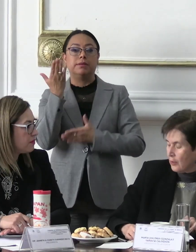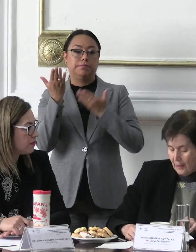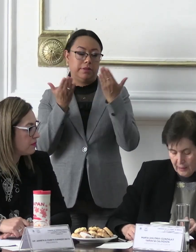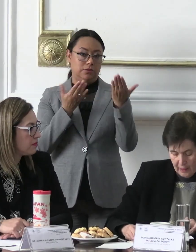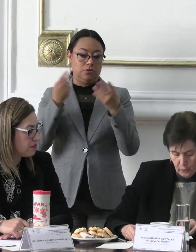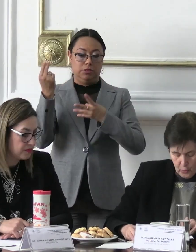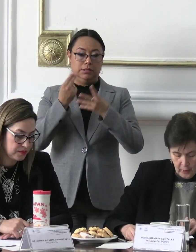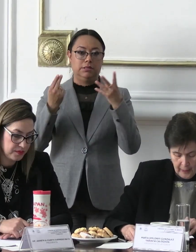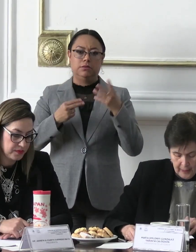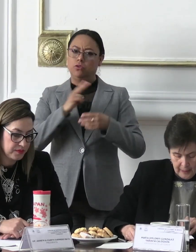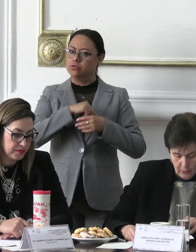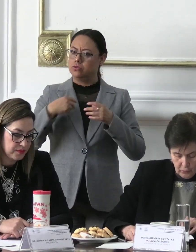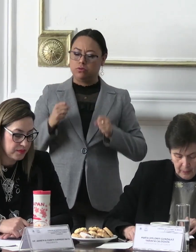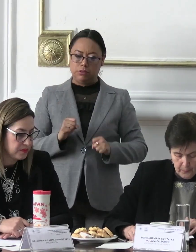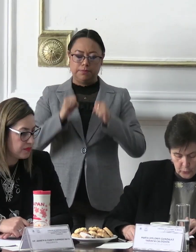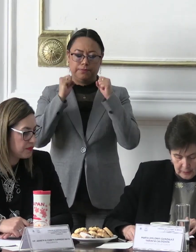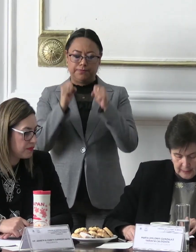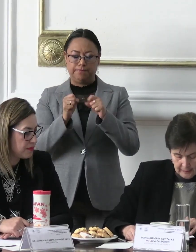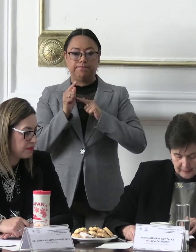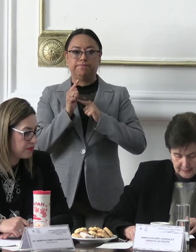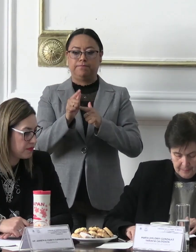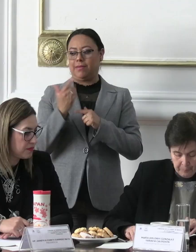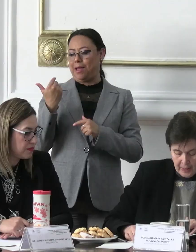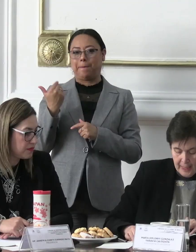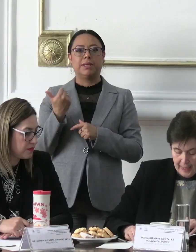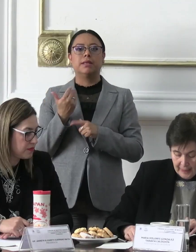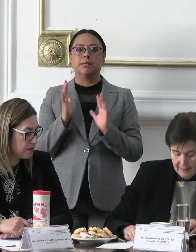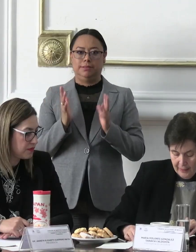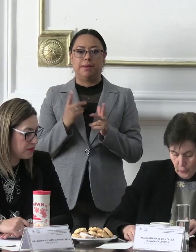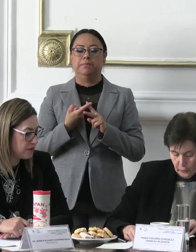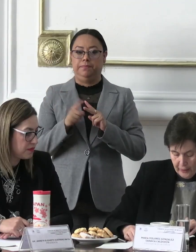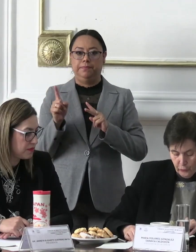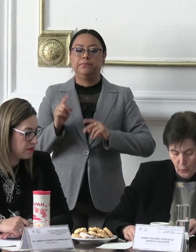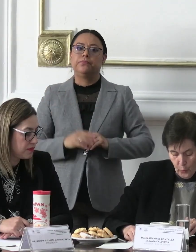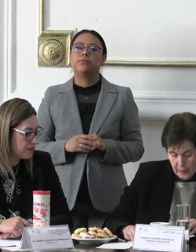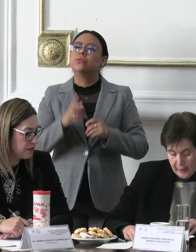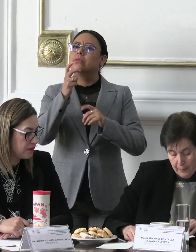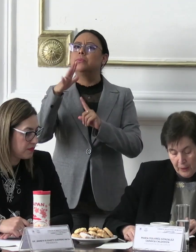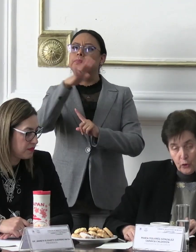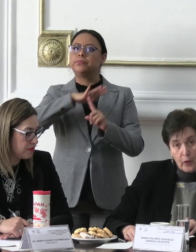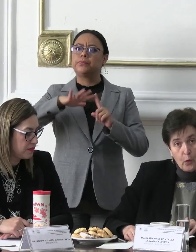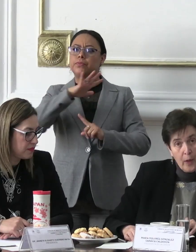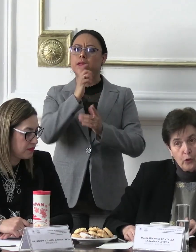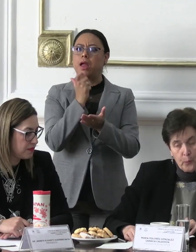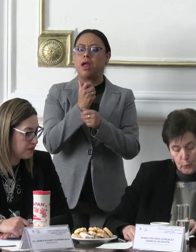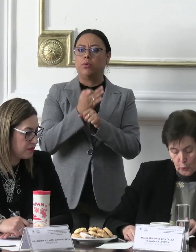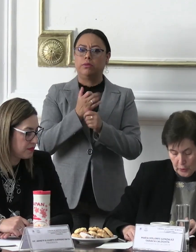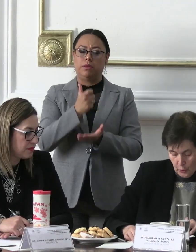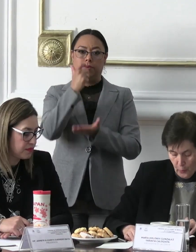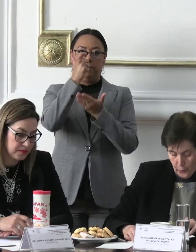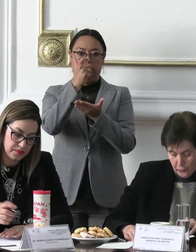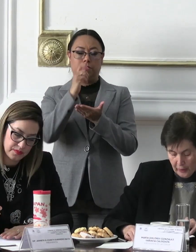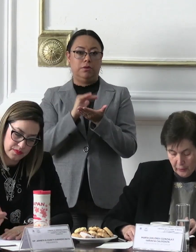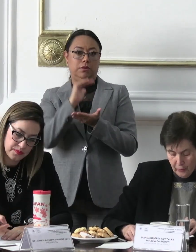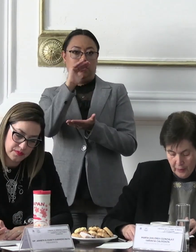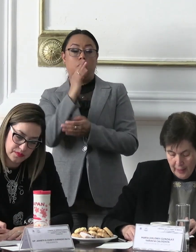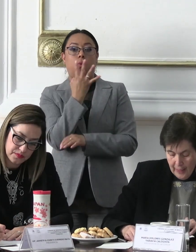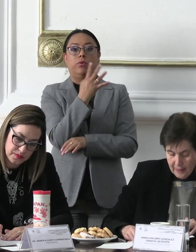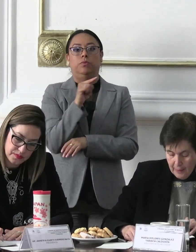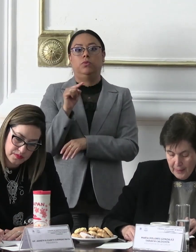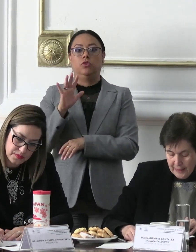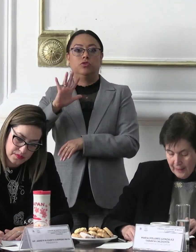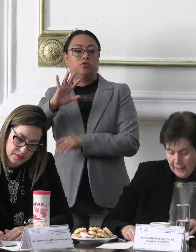continuado fortaleciendo en los tiempos recientes. En este contexto, un incremento del